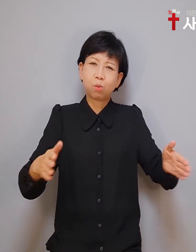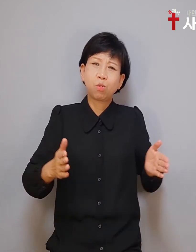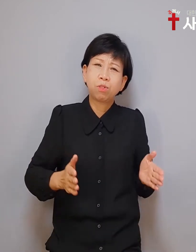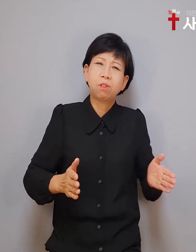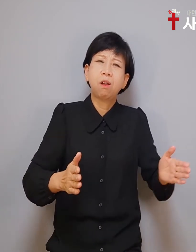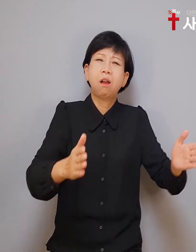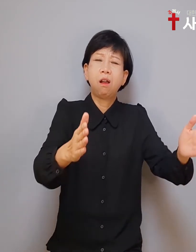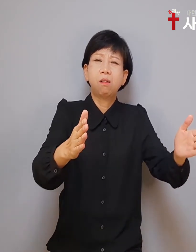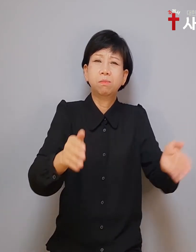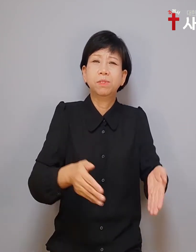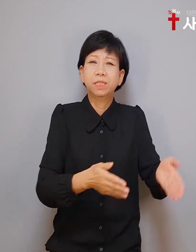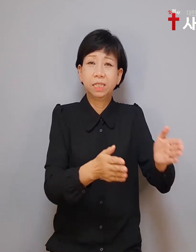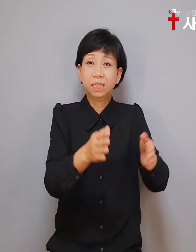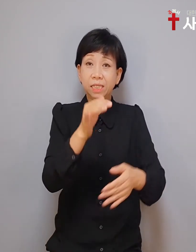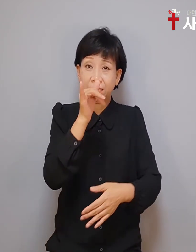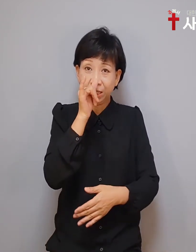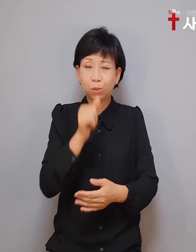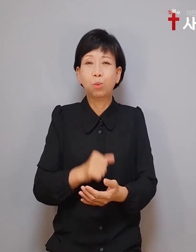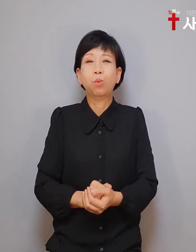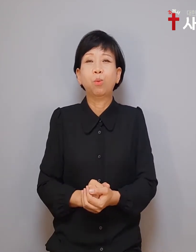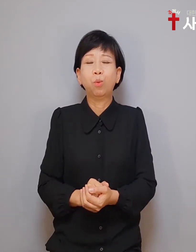가면 비포장 도로가